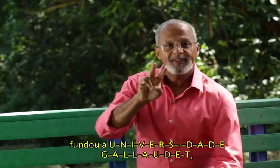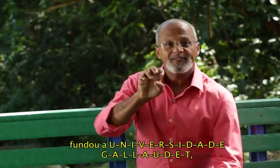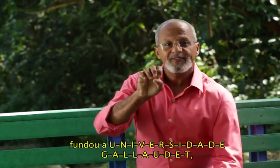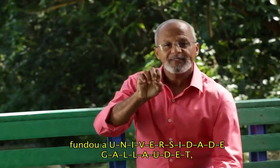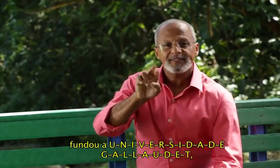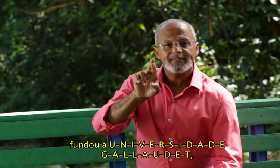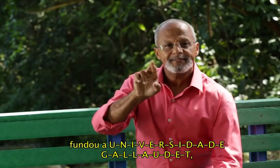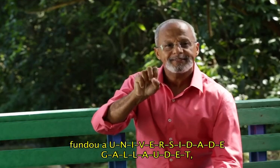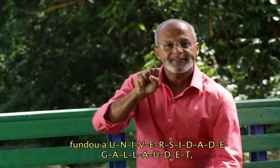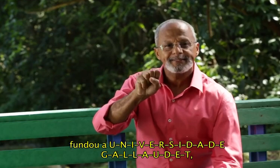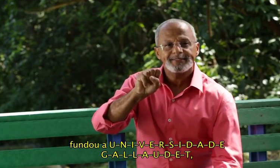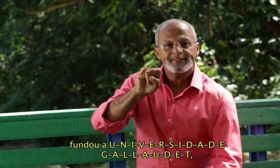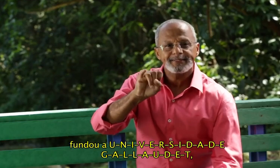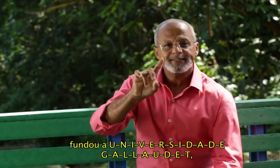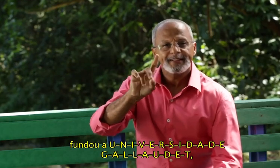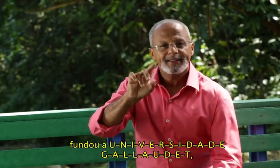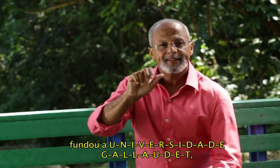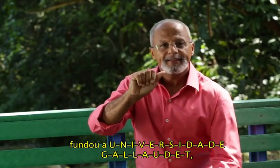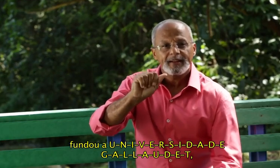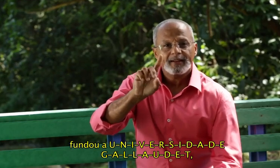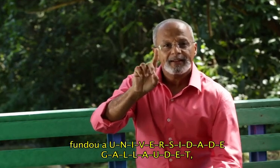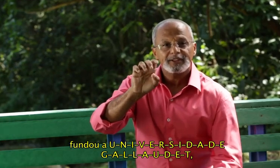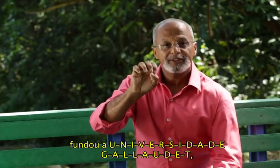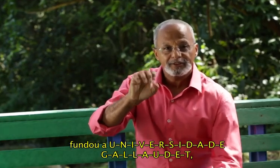fundou a Universidade Gallaudet.